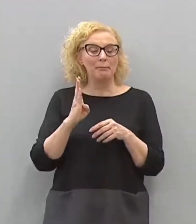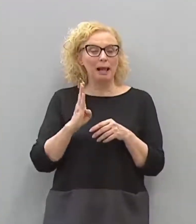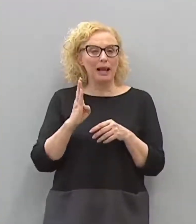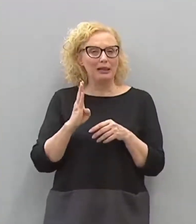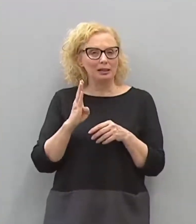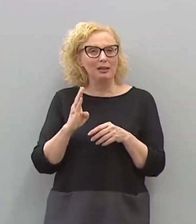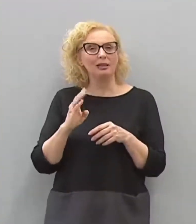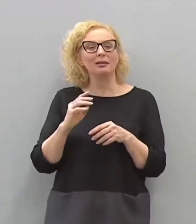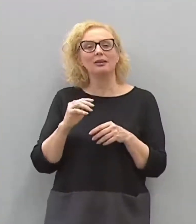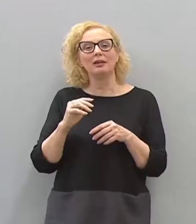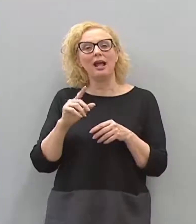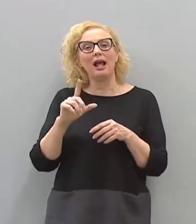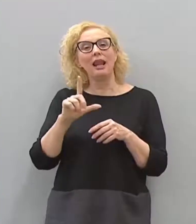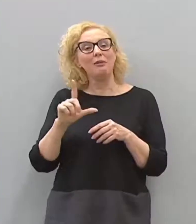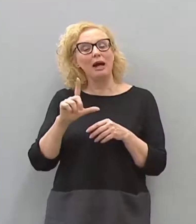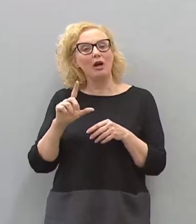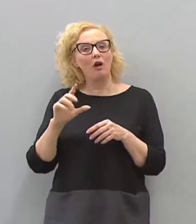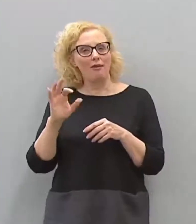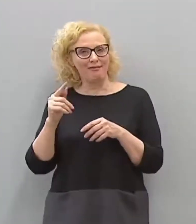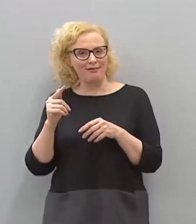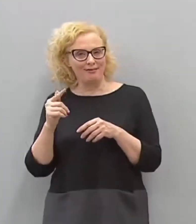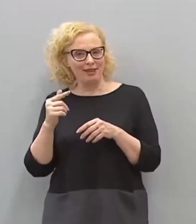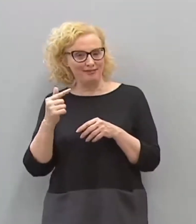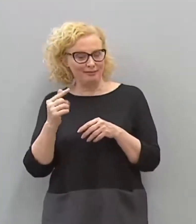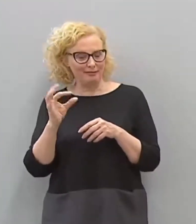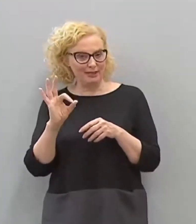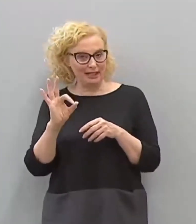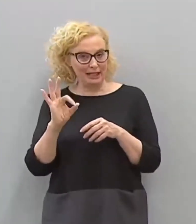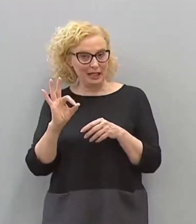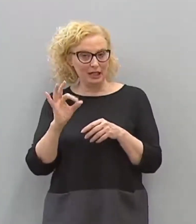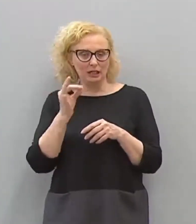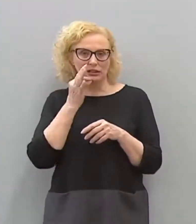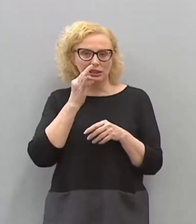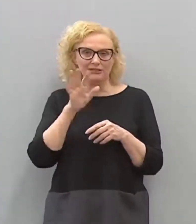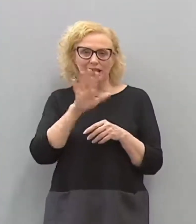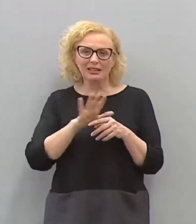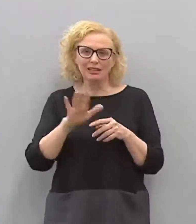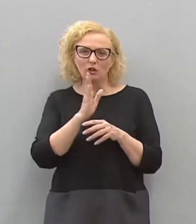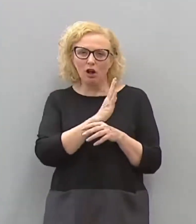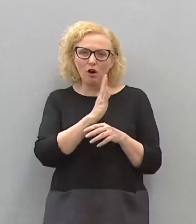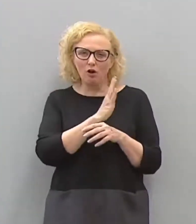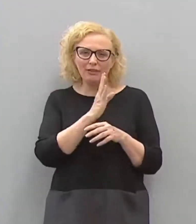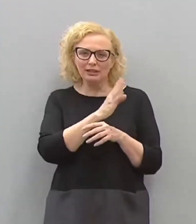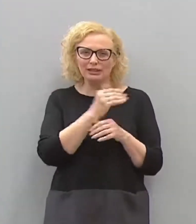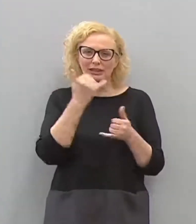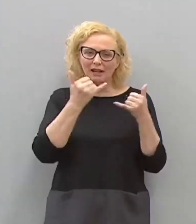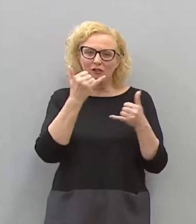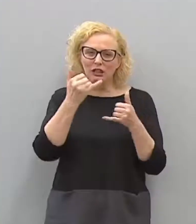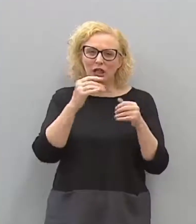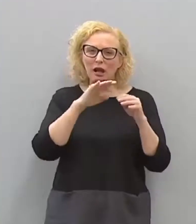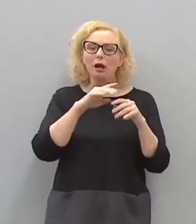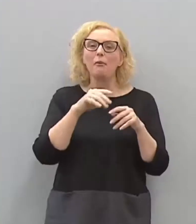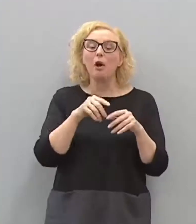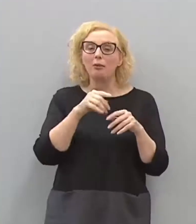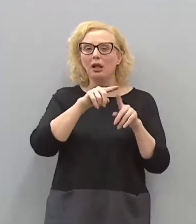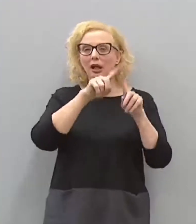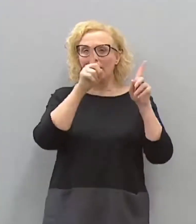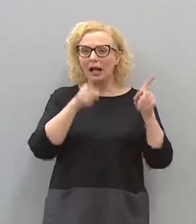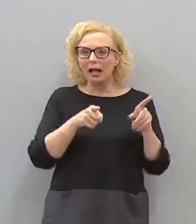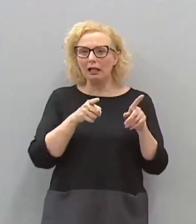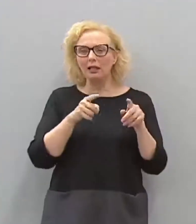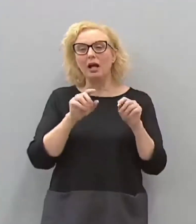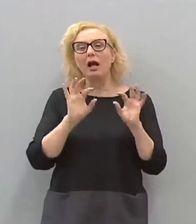fricka per cui nel settore ovest del trentino la copertura con segnale di telefonia mobile nelle gallerie passerà dal 24 al